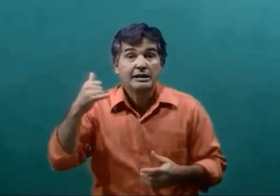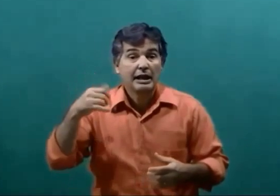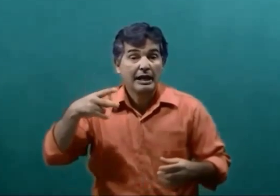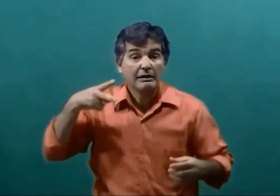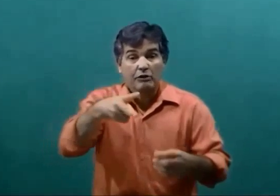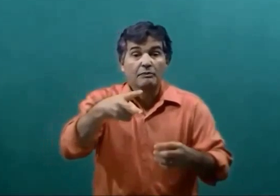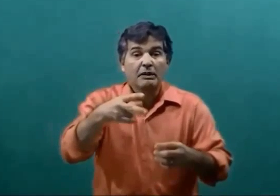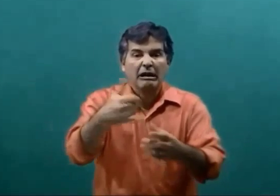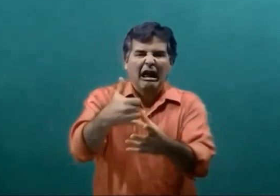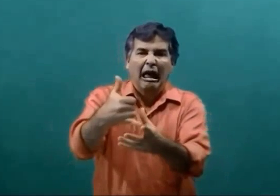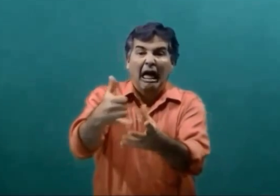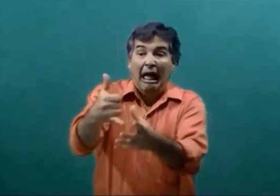eletricidade, quando pegou,